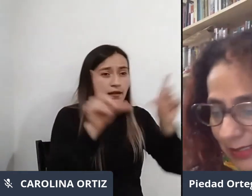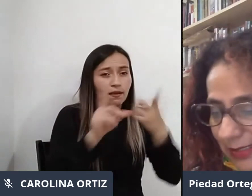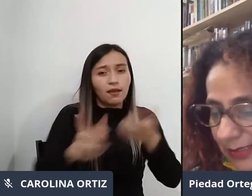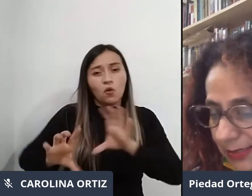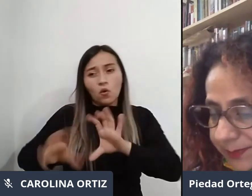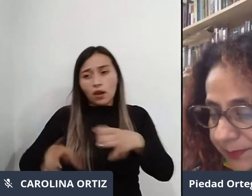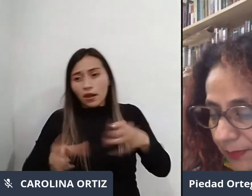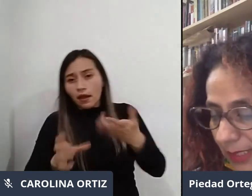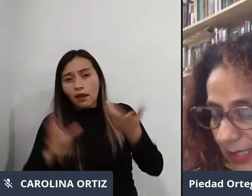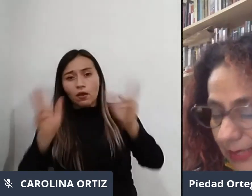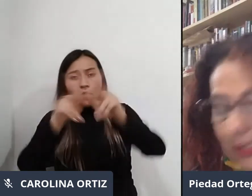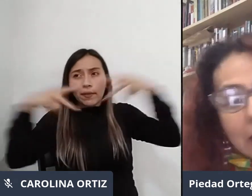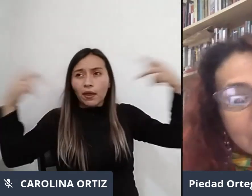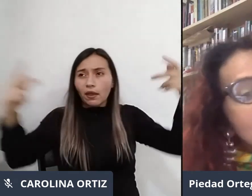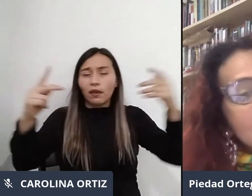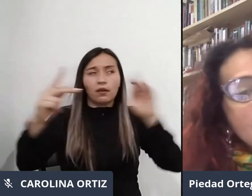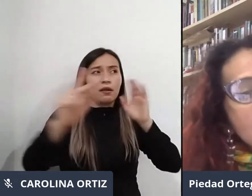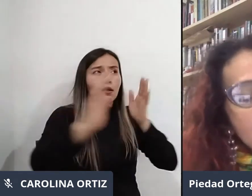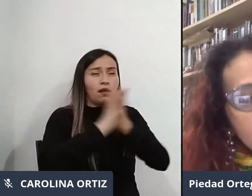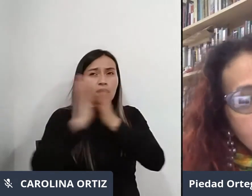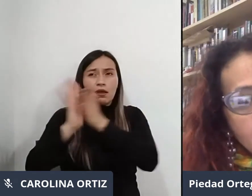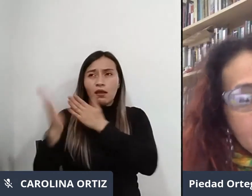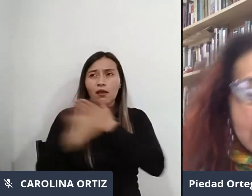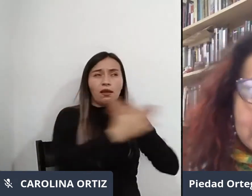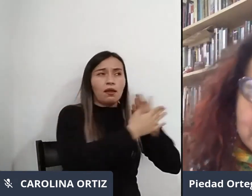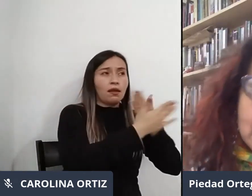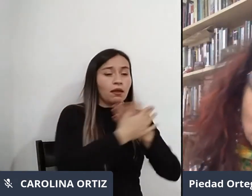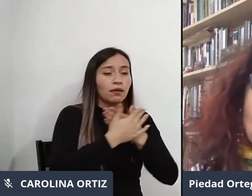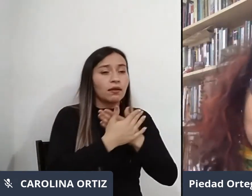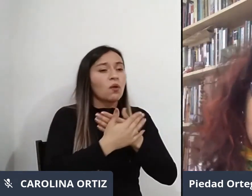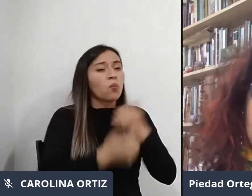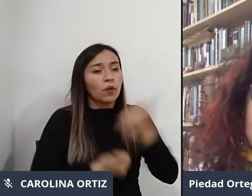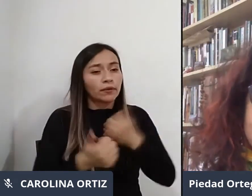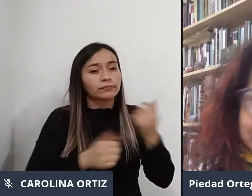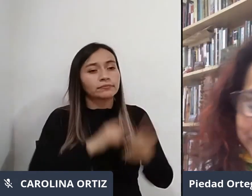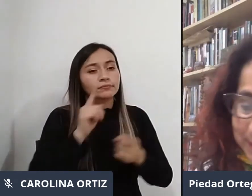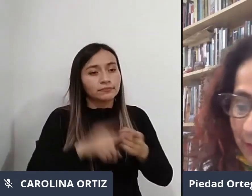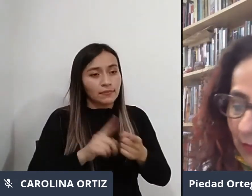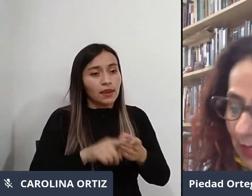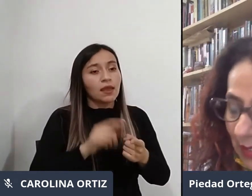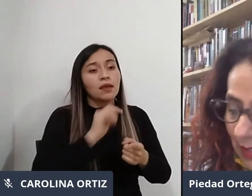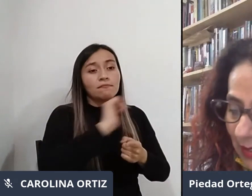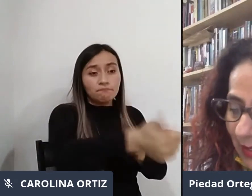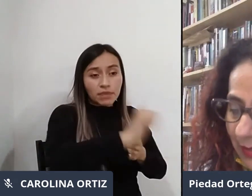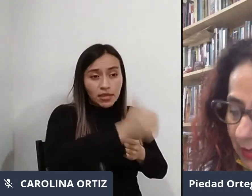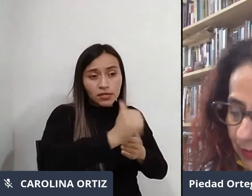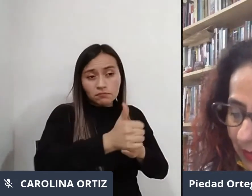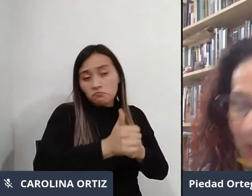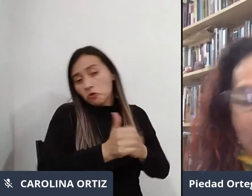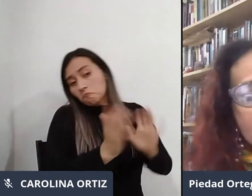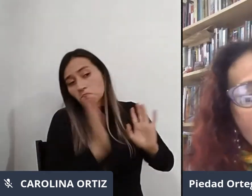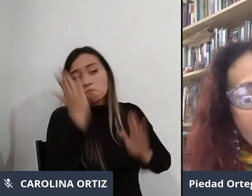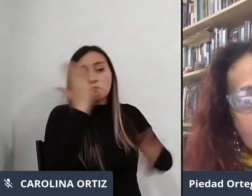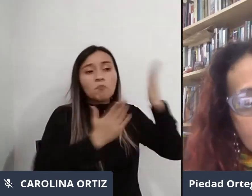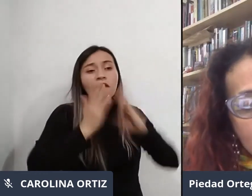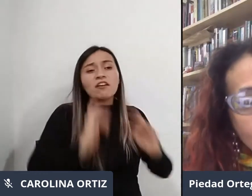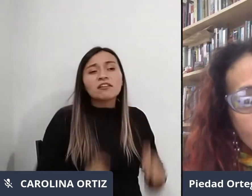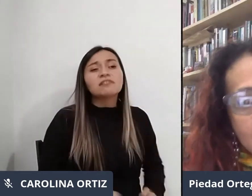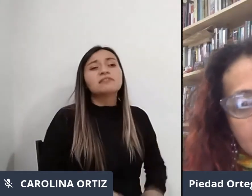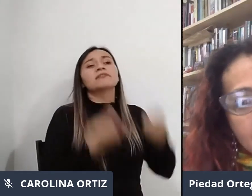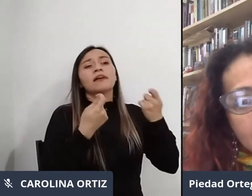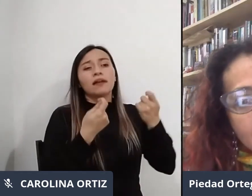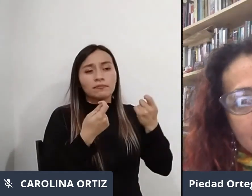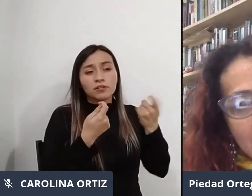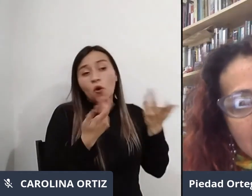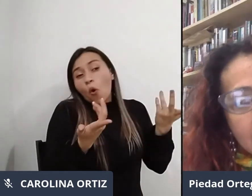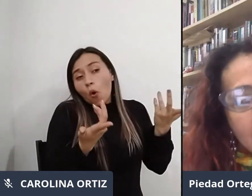la crisis, y es sálvese quien pueda con lo que pueda. ¿Qué significa el